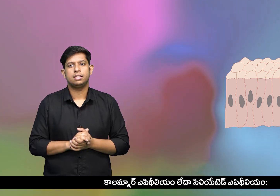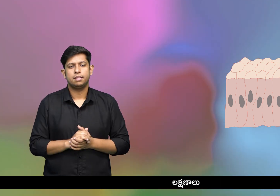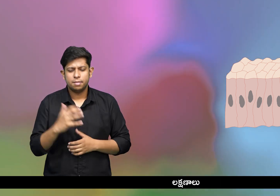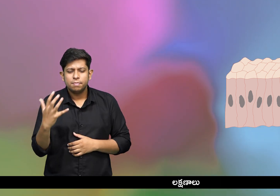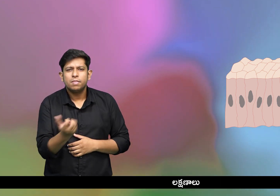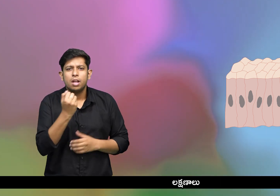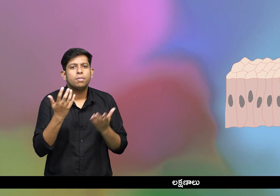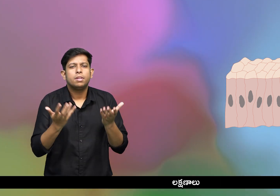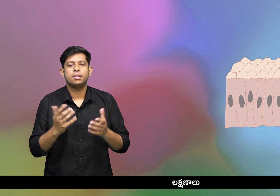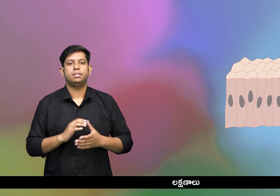లక్షణాలు: